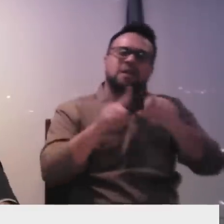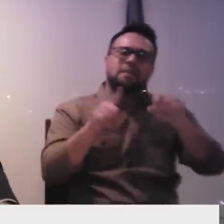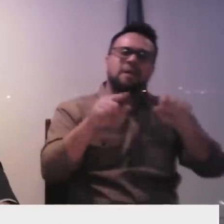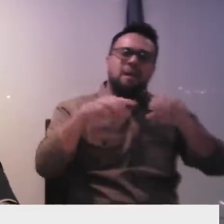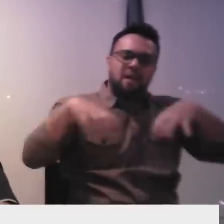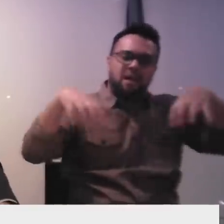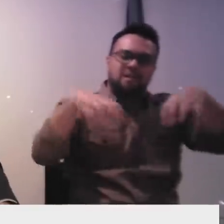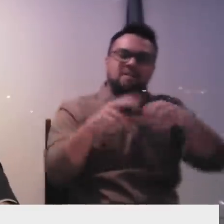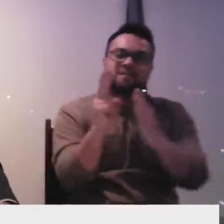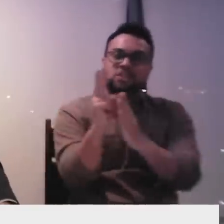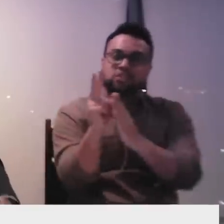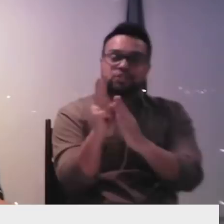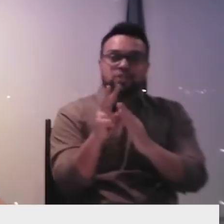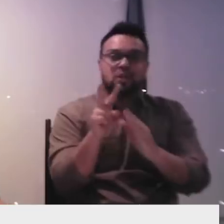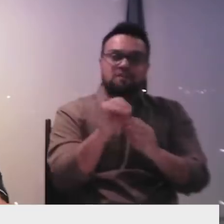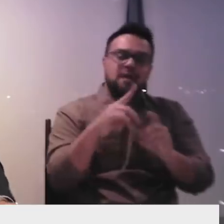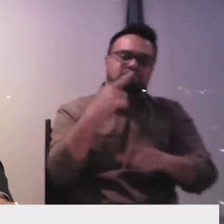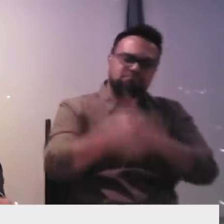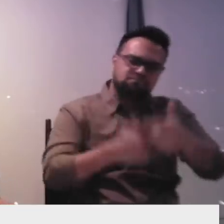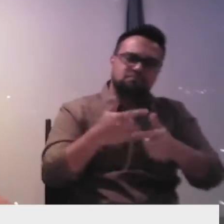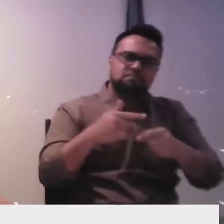deixar a estrada em boas condições. Tá certo.